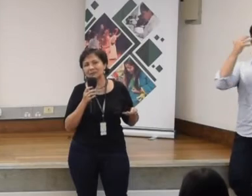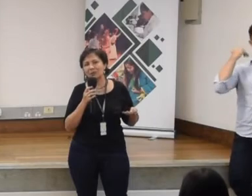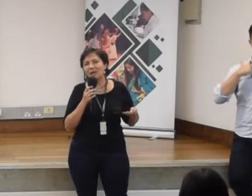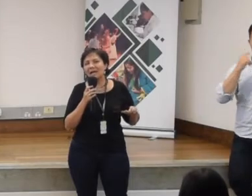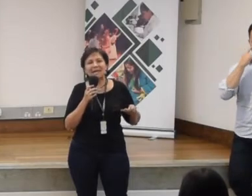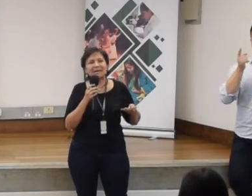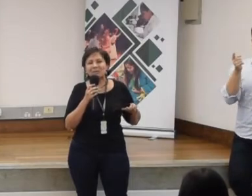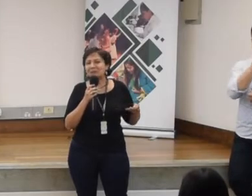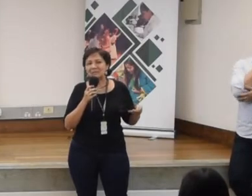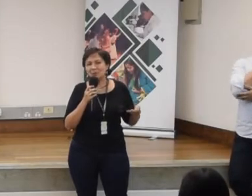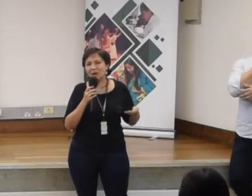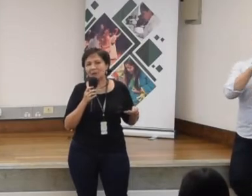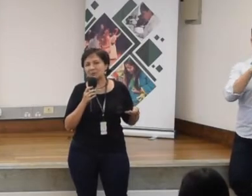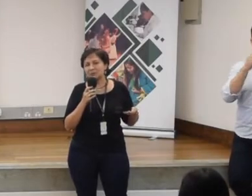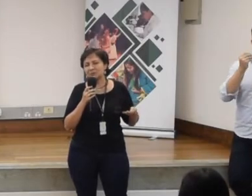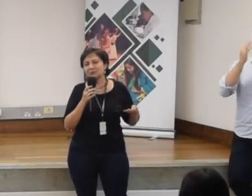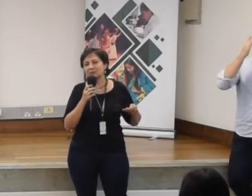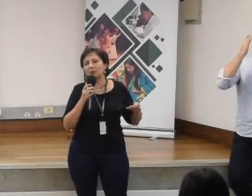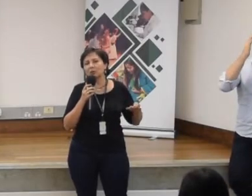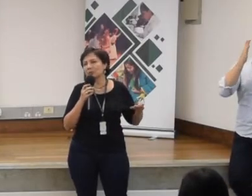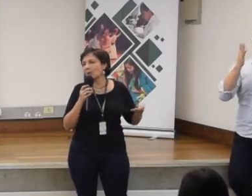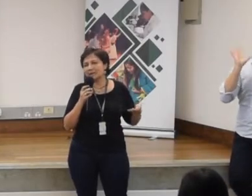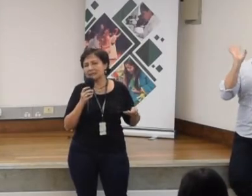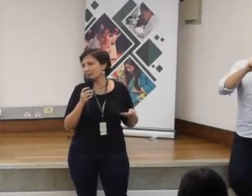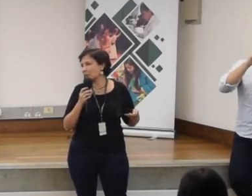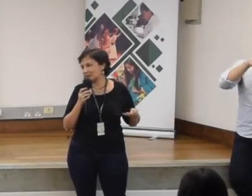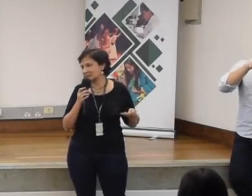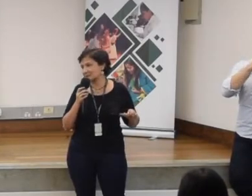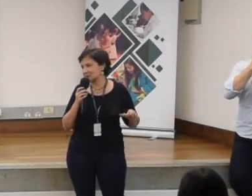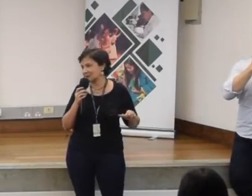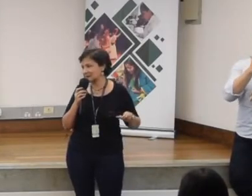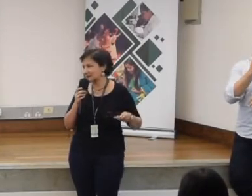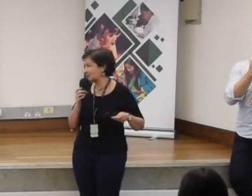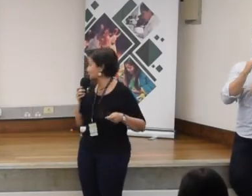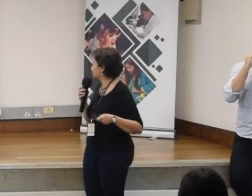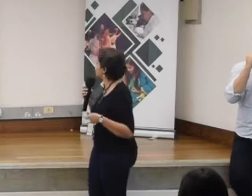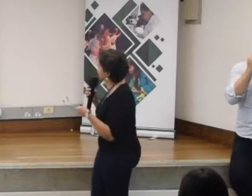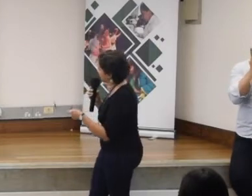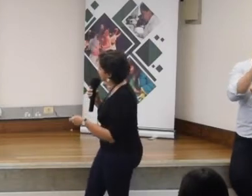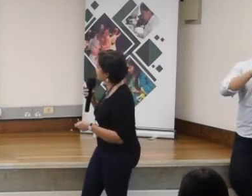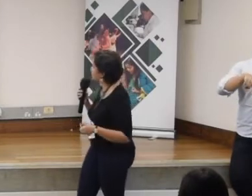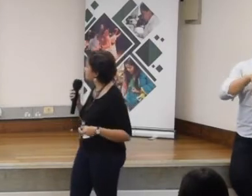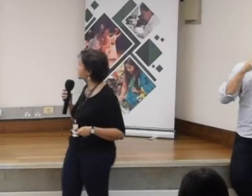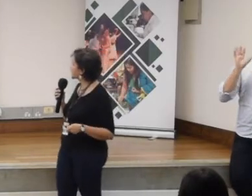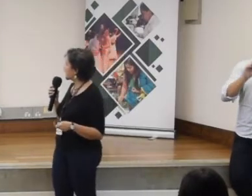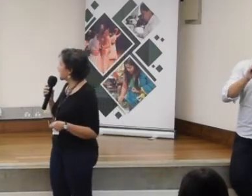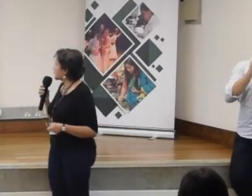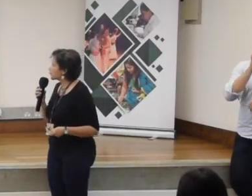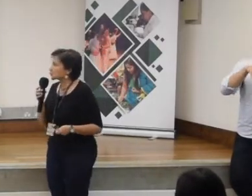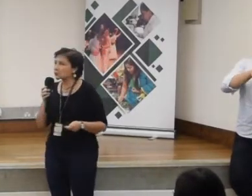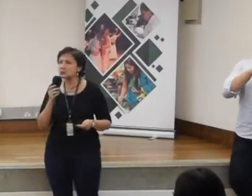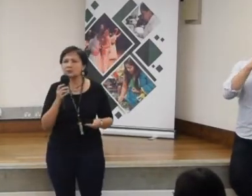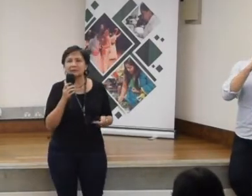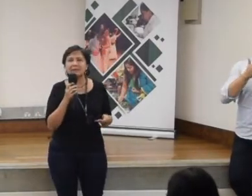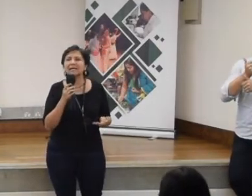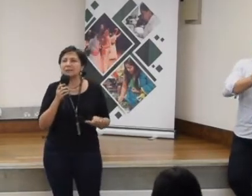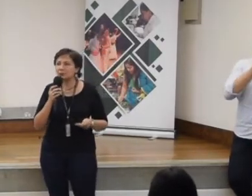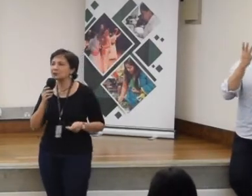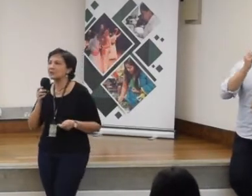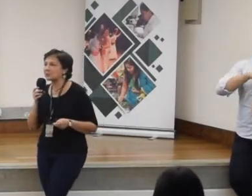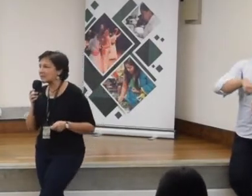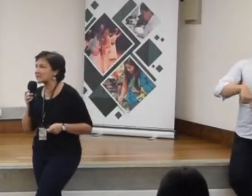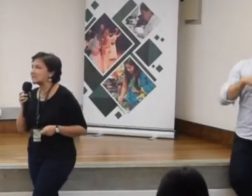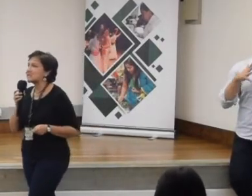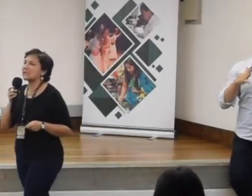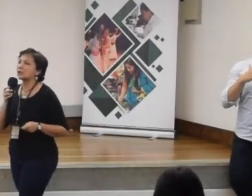habían invertido, mínimo cada persona invirtió 40 horas durante este periodo. Seguimos. Nosotros